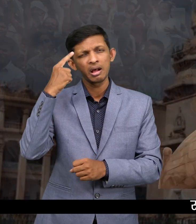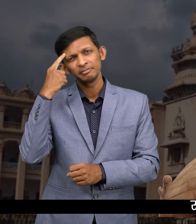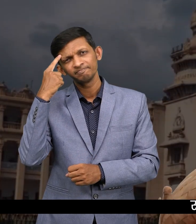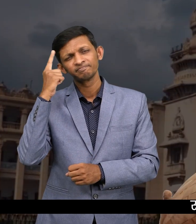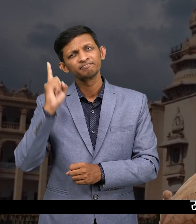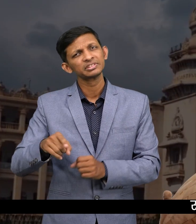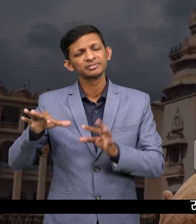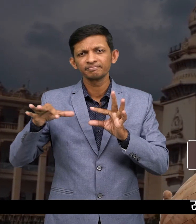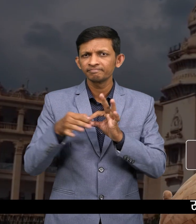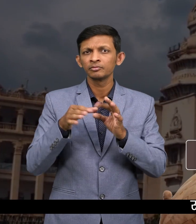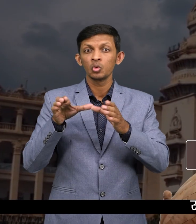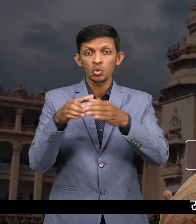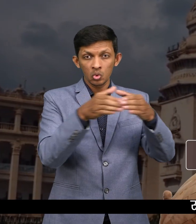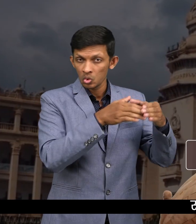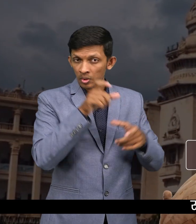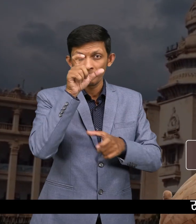सरकार या गटाला